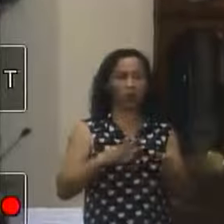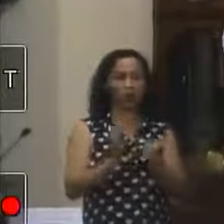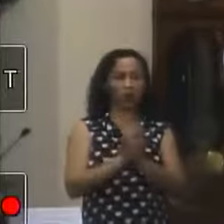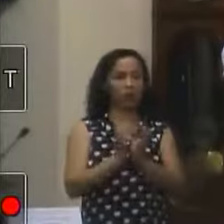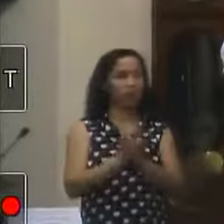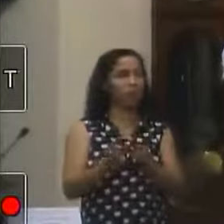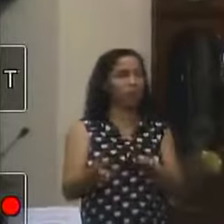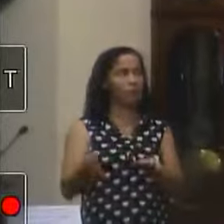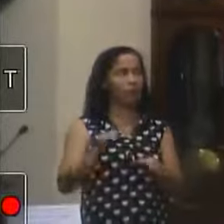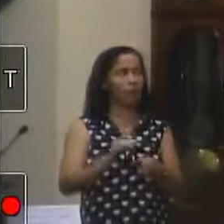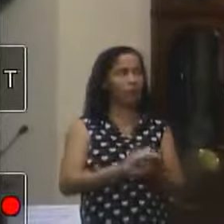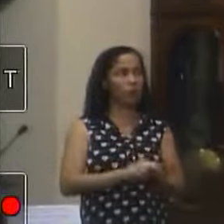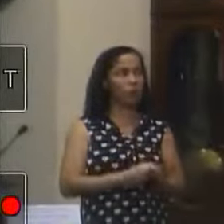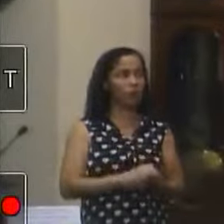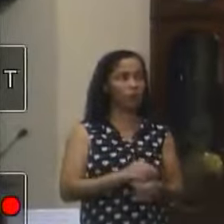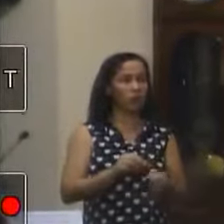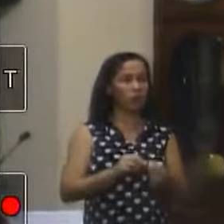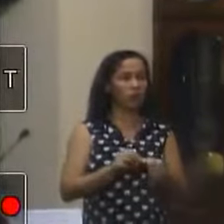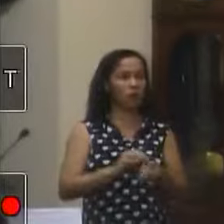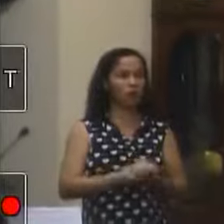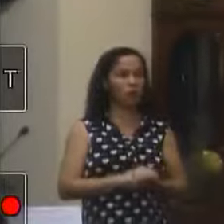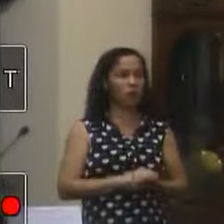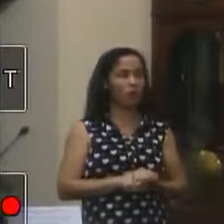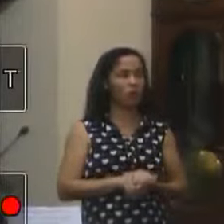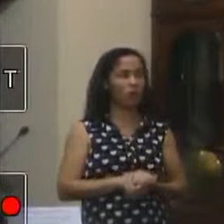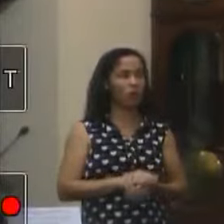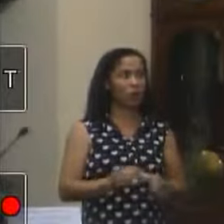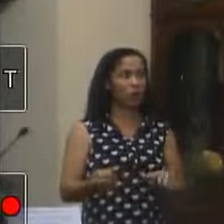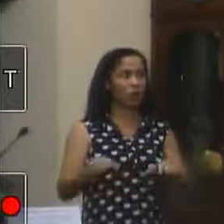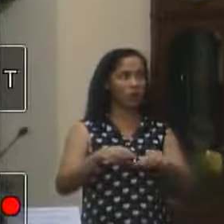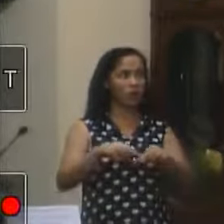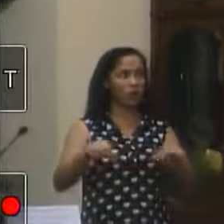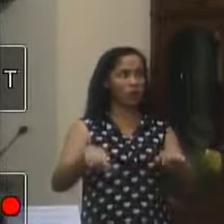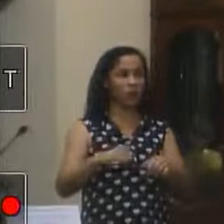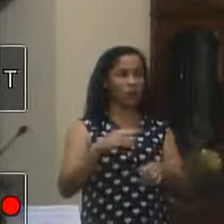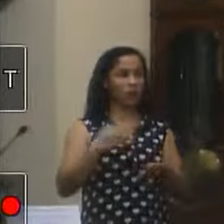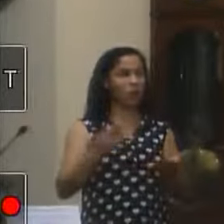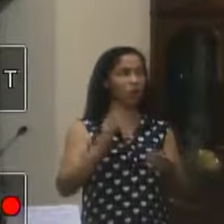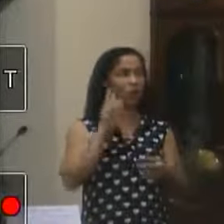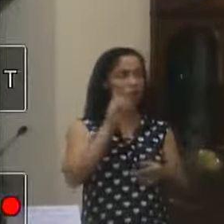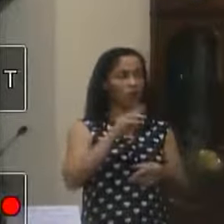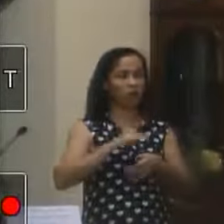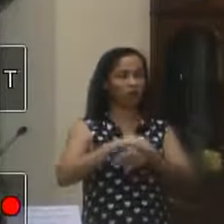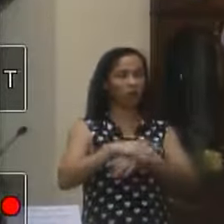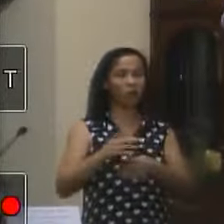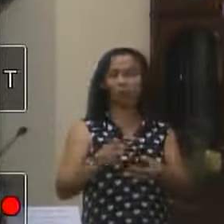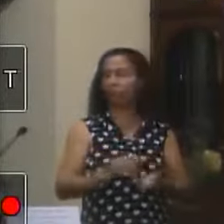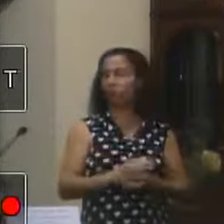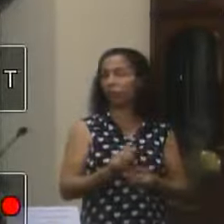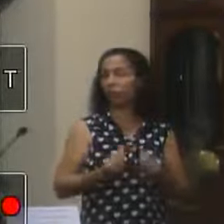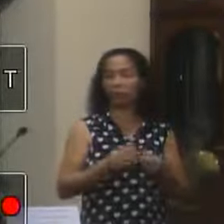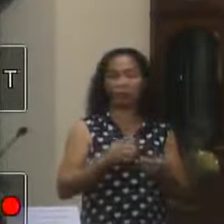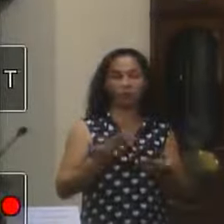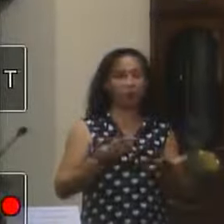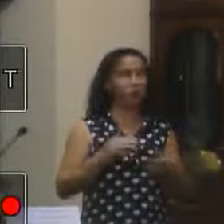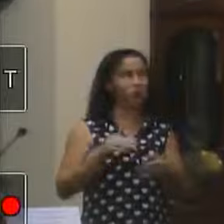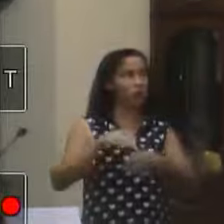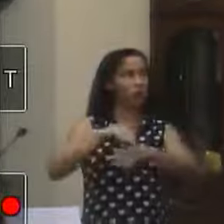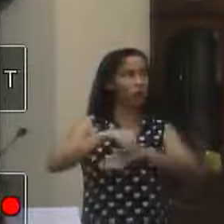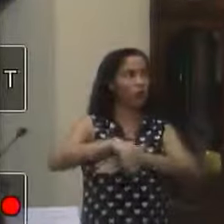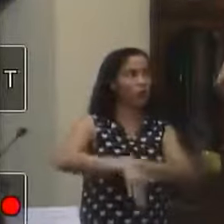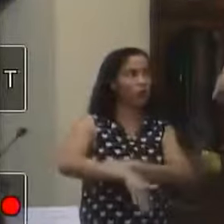cobrindo, compactando e colocando os bloquetes novamente. Vou passar agora à noite, vou ver como é que ficou. Mas hoje estava na descida ali da Frios